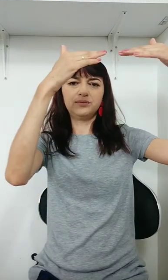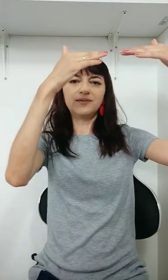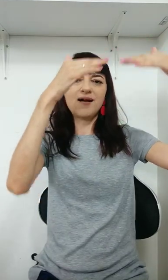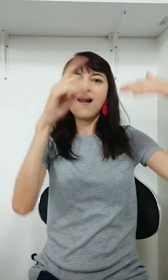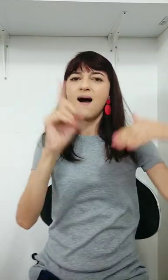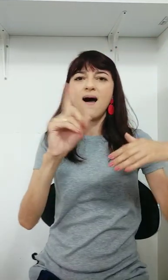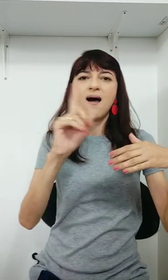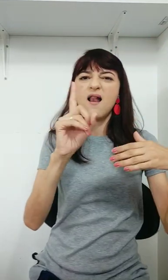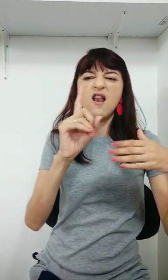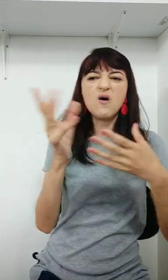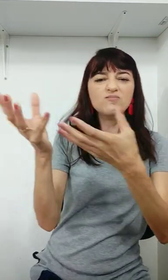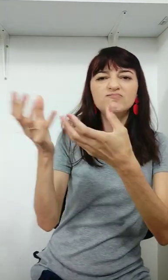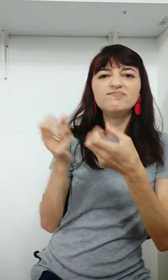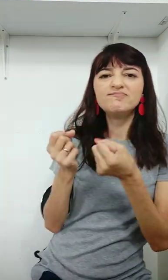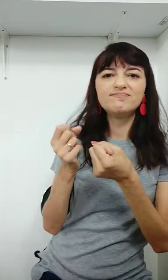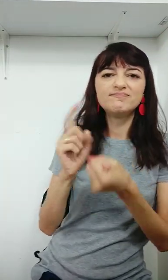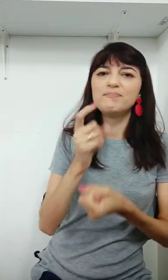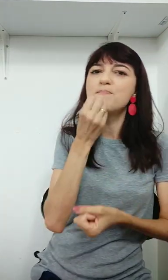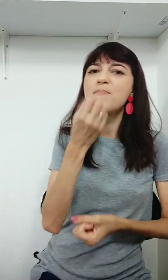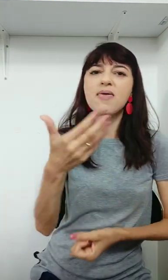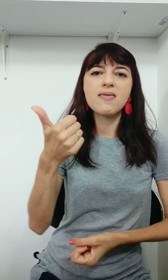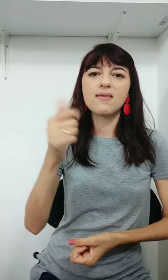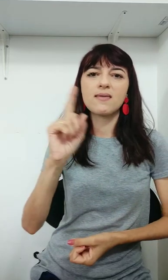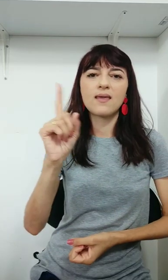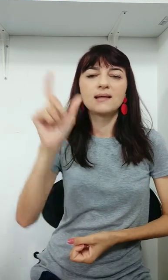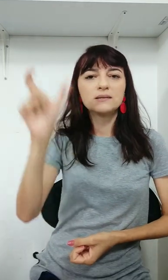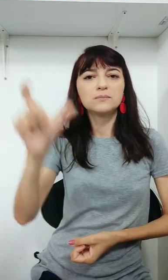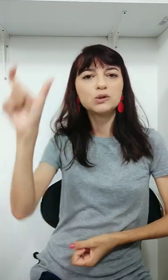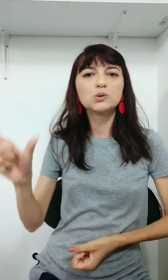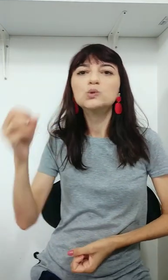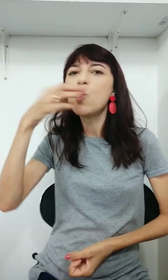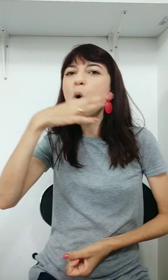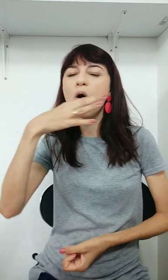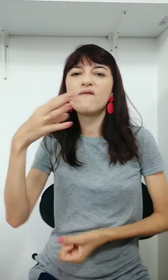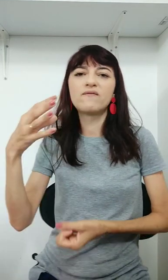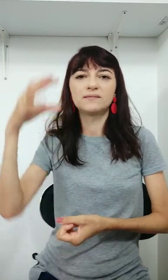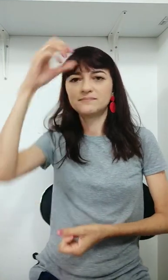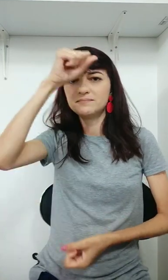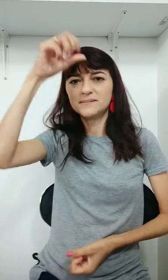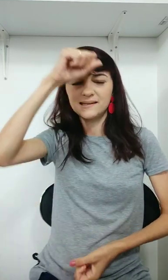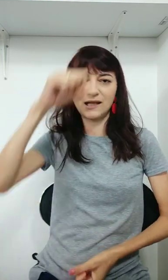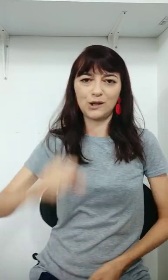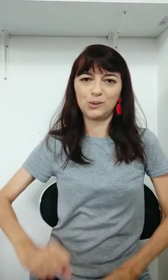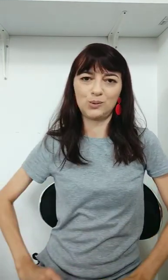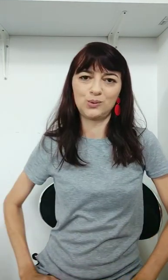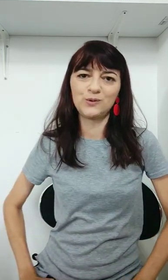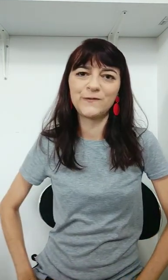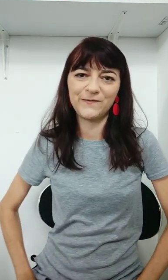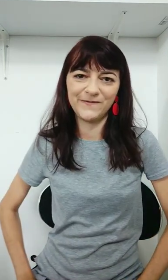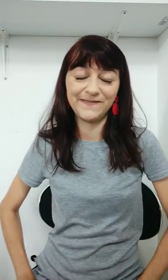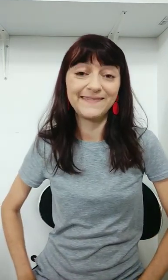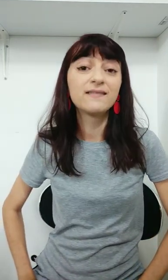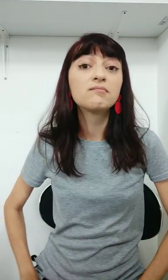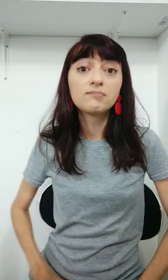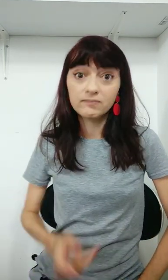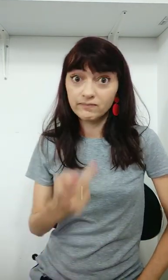cresceu ali na língua de sinais, às vezes até ele não recebe muito bem as pessoas que estão começando a aprender Libras.